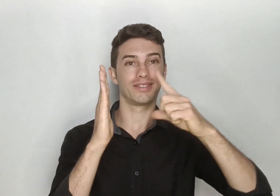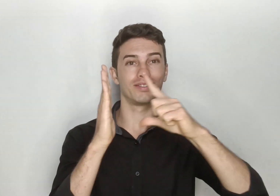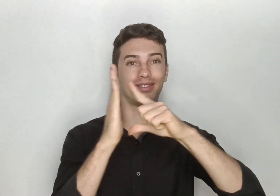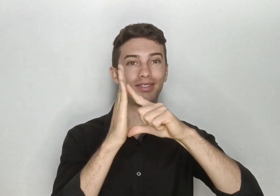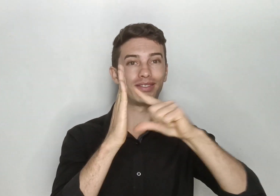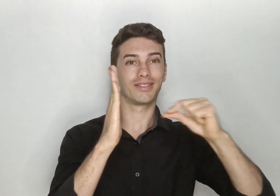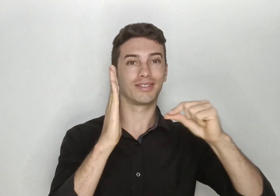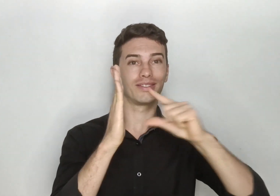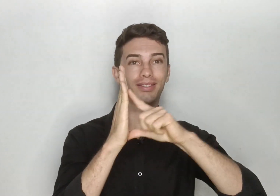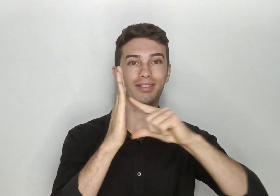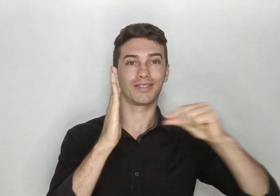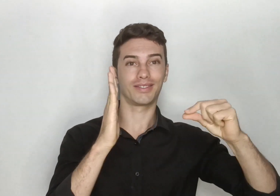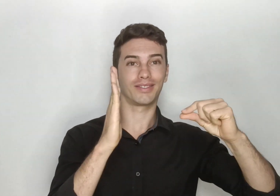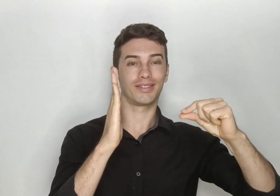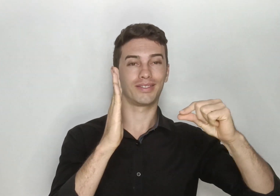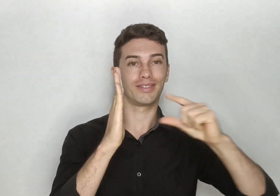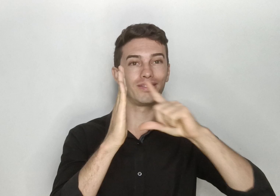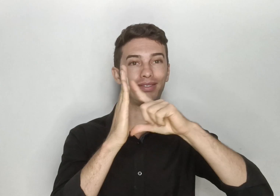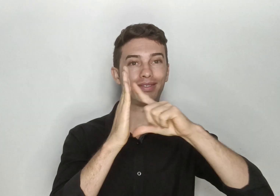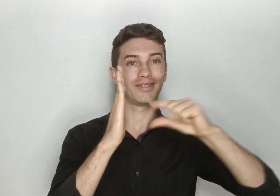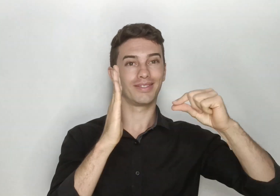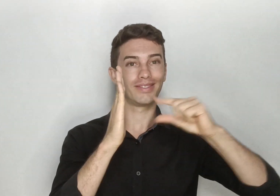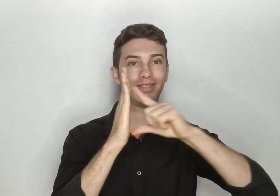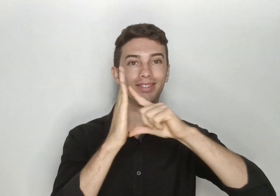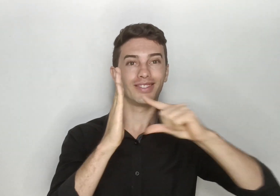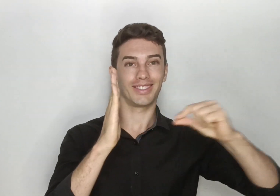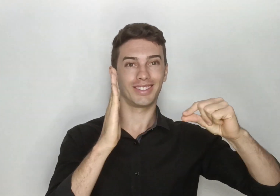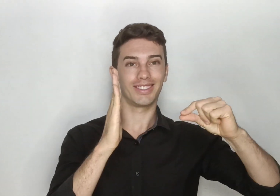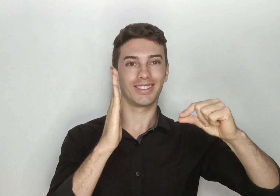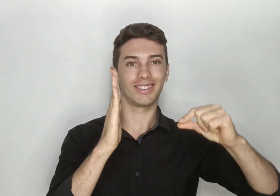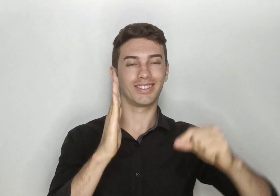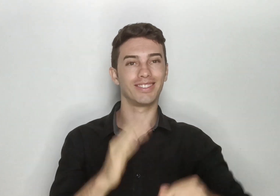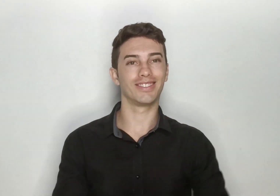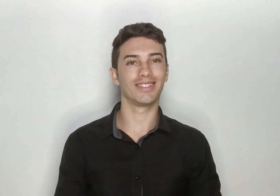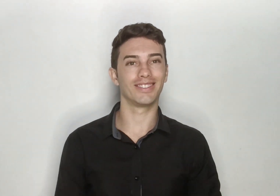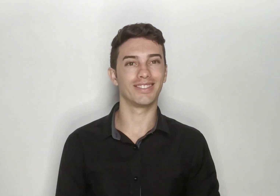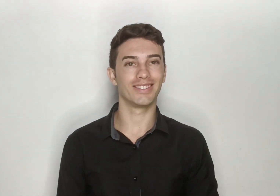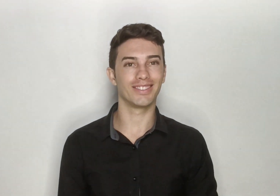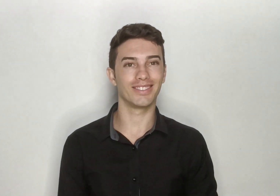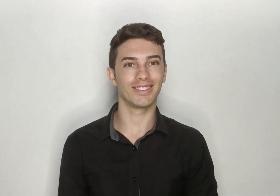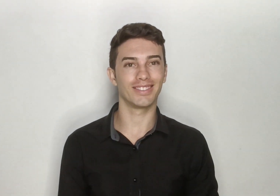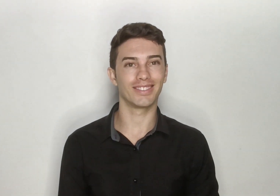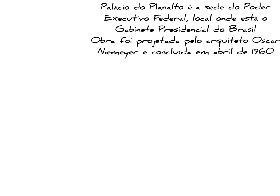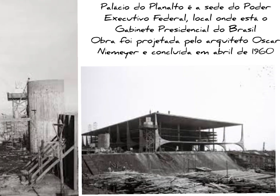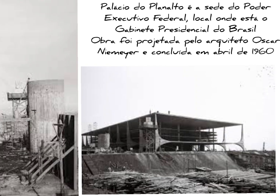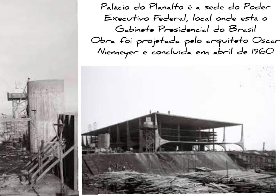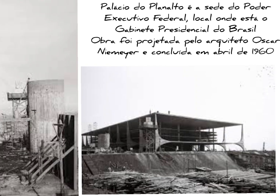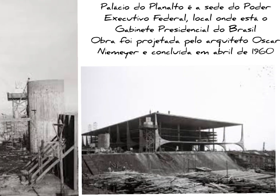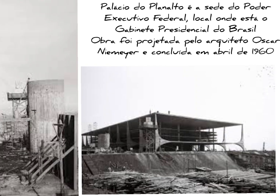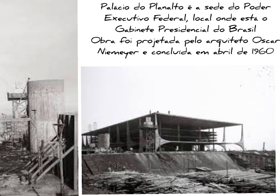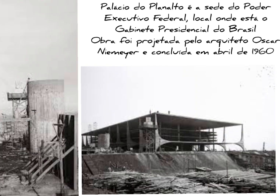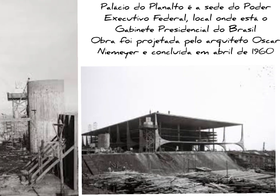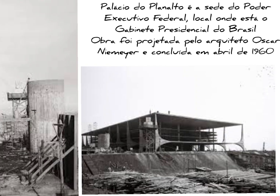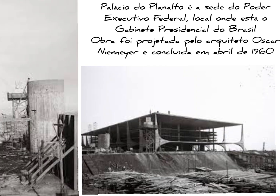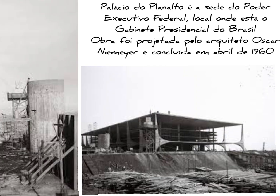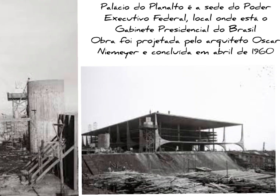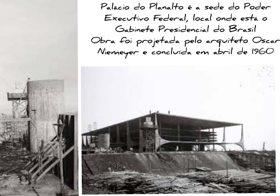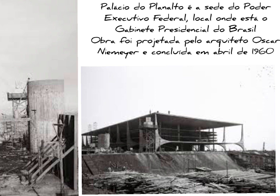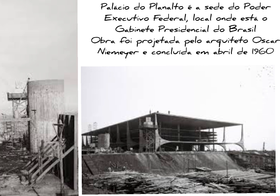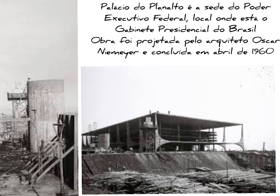com o indicador e polegar fazendo este movimento, imitando o formato da coluna do Palácio do Planalto. O Palácio do Planalto é a